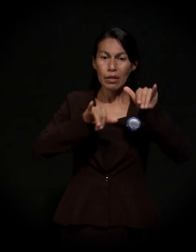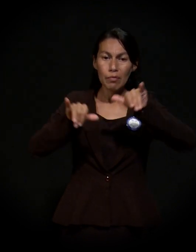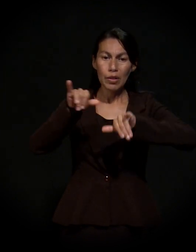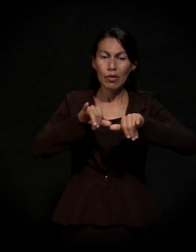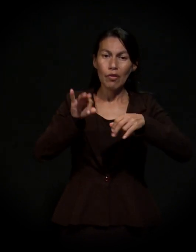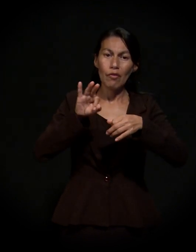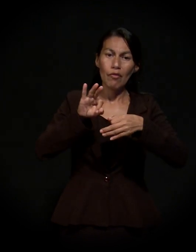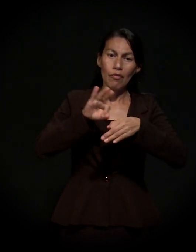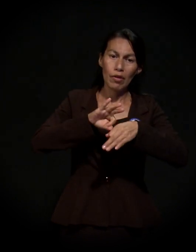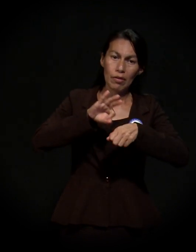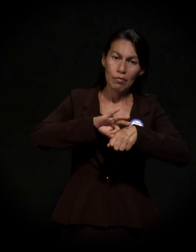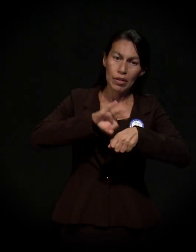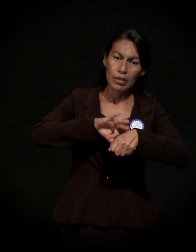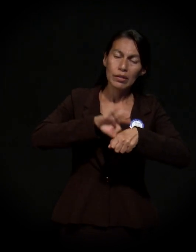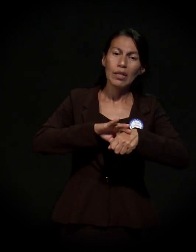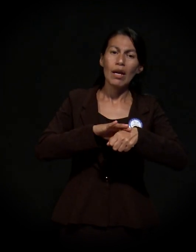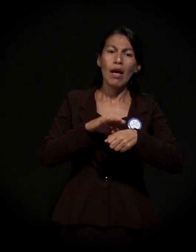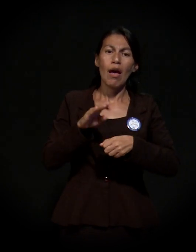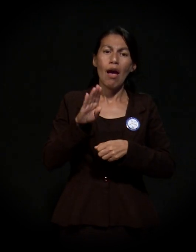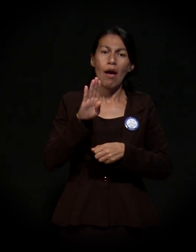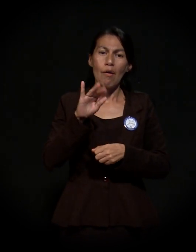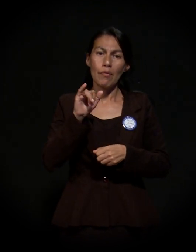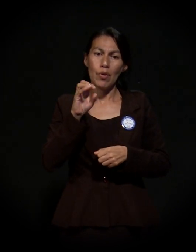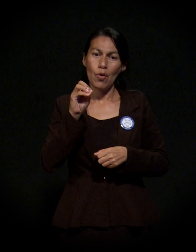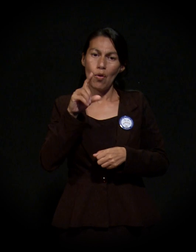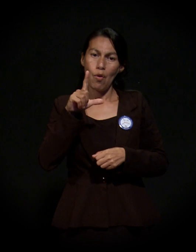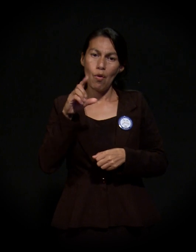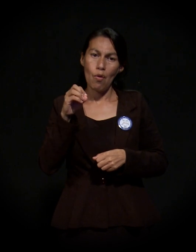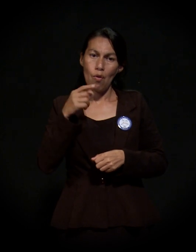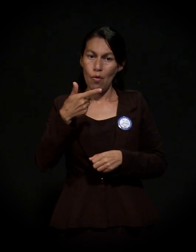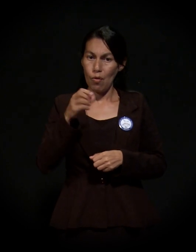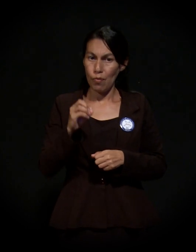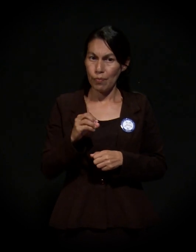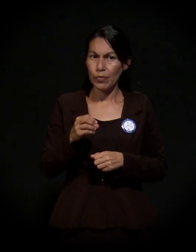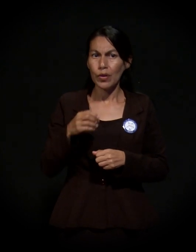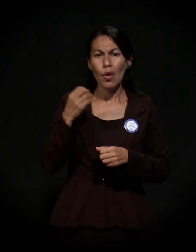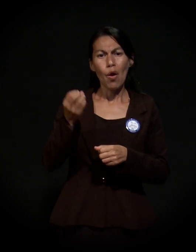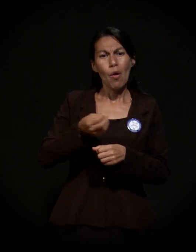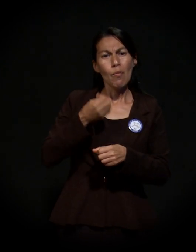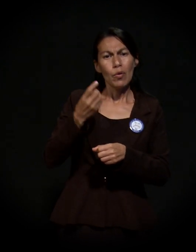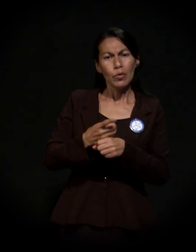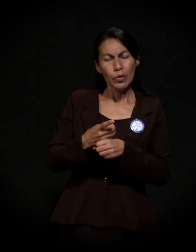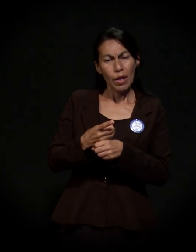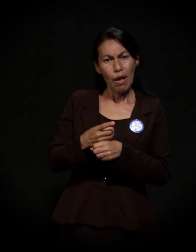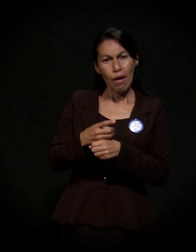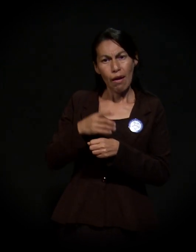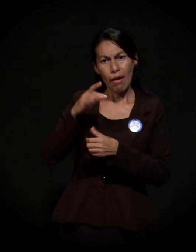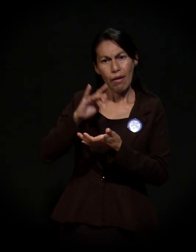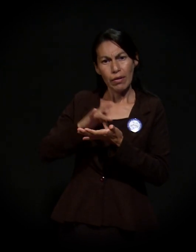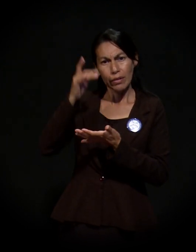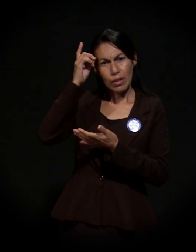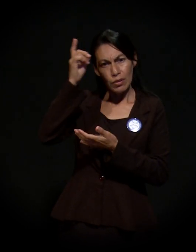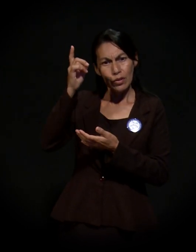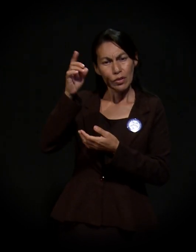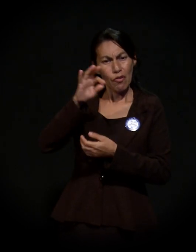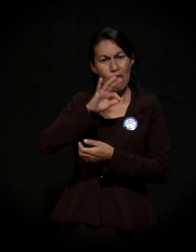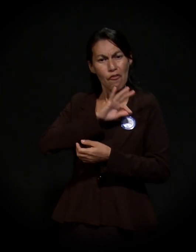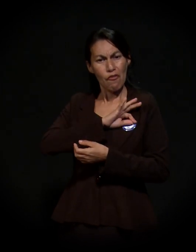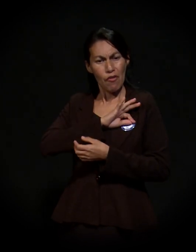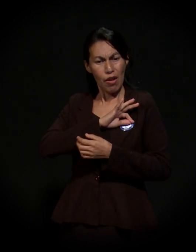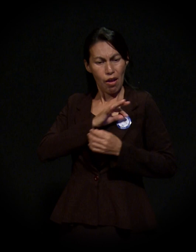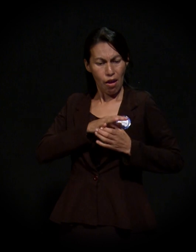Así que tuve la oportunidad de desarrollar mi fe al